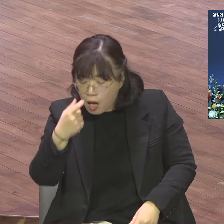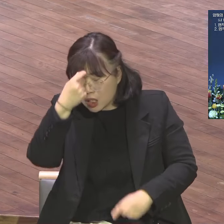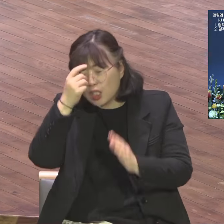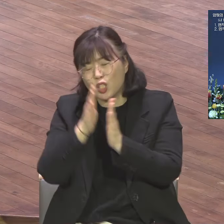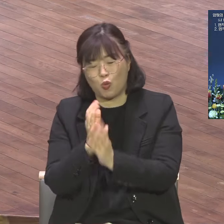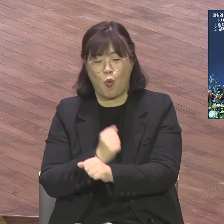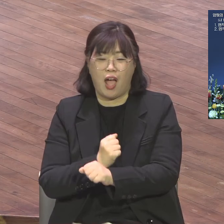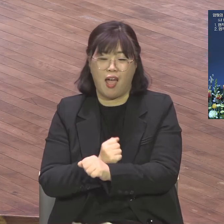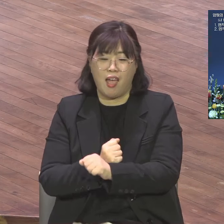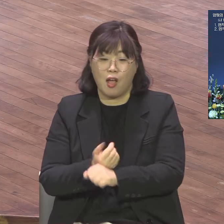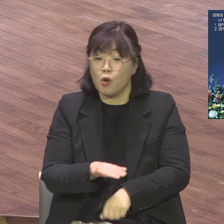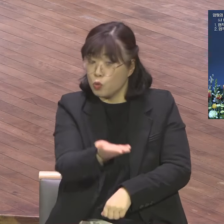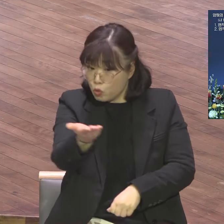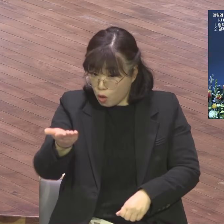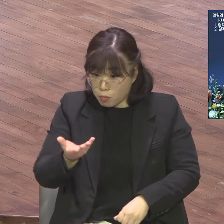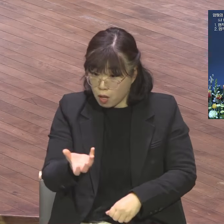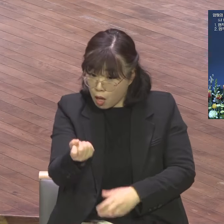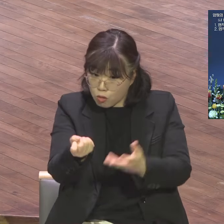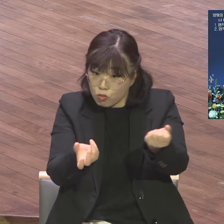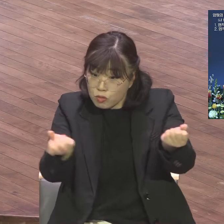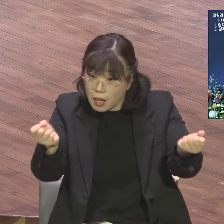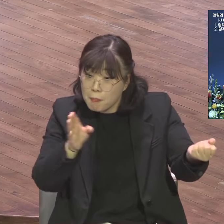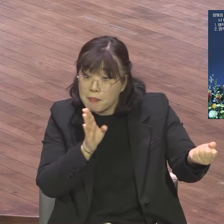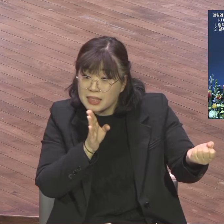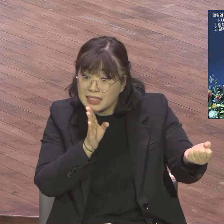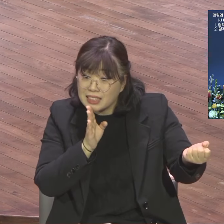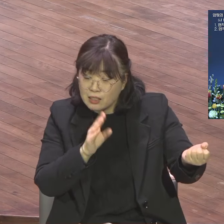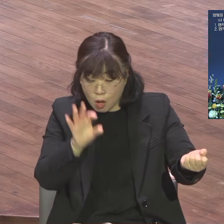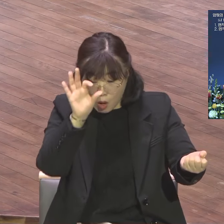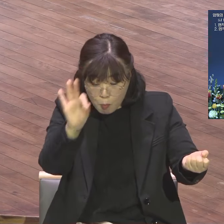기도하라고. 제일 보기 기도하기 좋도록